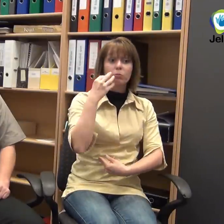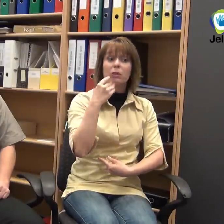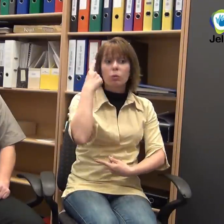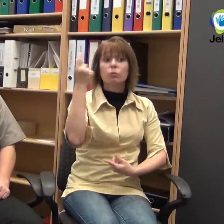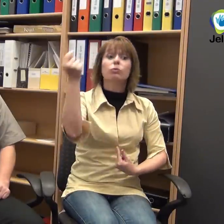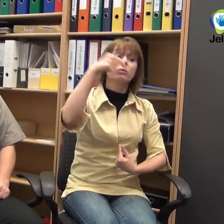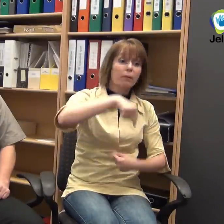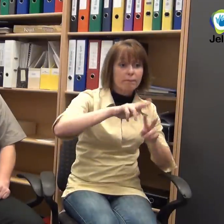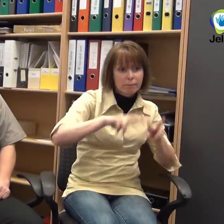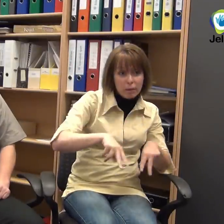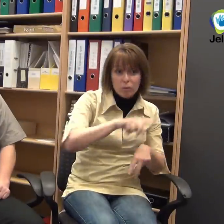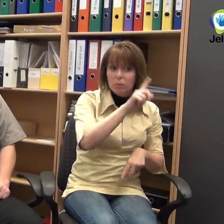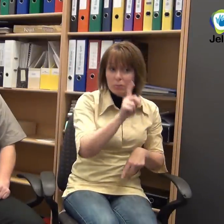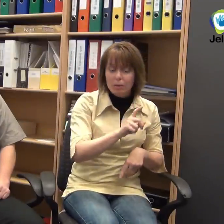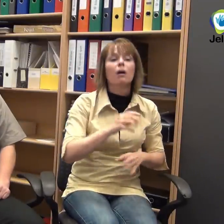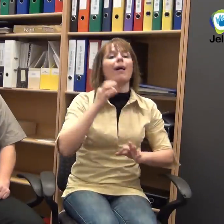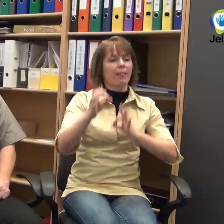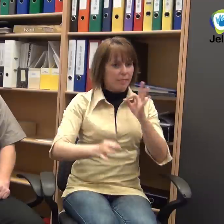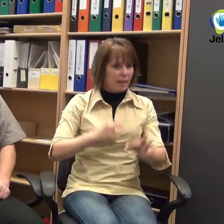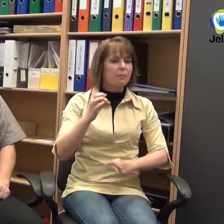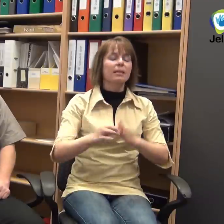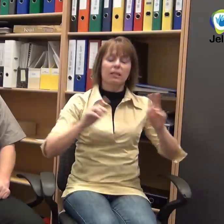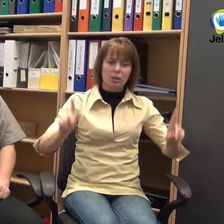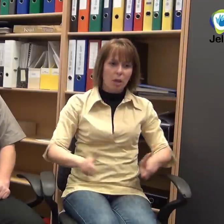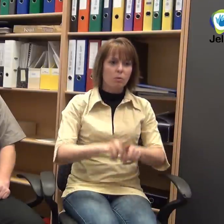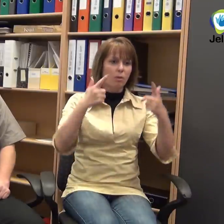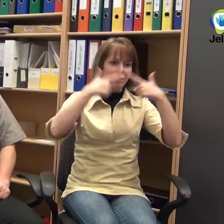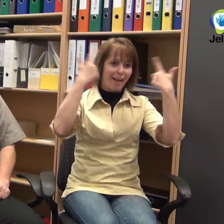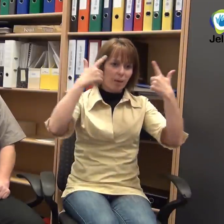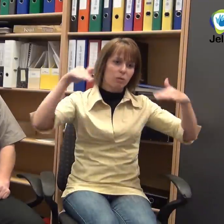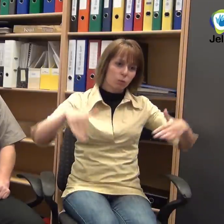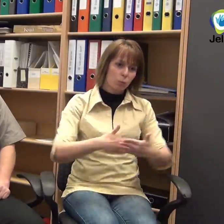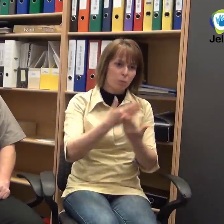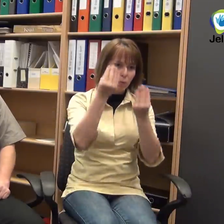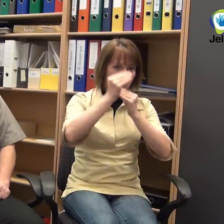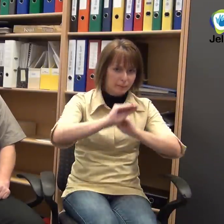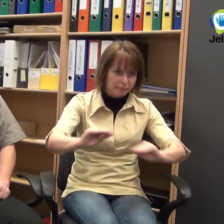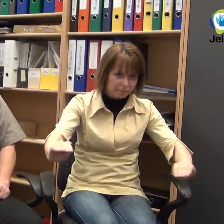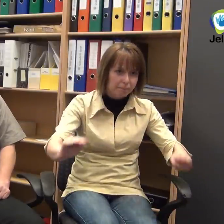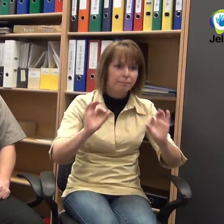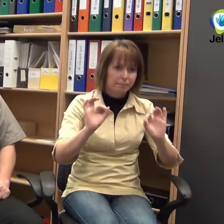érkeznek, mikor jönnek, akkor természetesen azonnyomban tájékoztatást fogok erről küldeni.